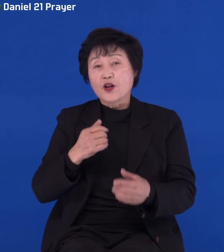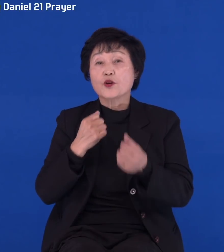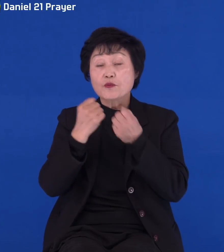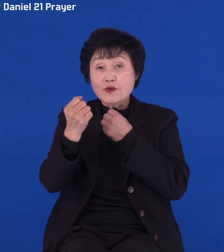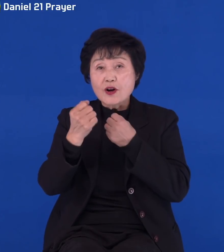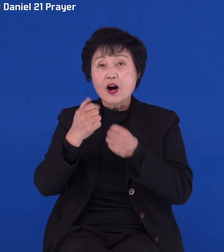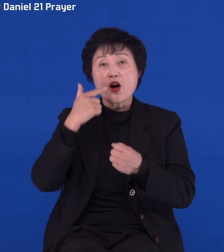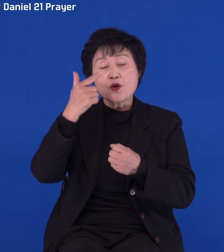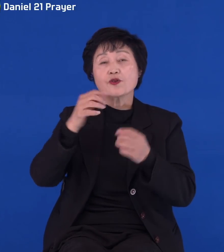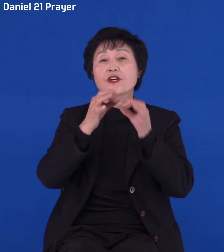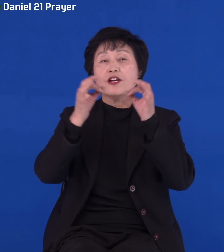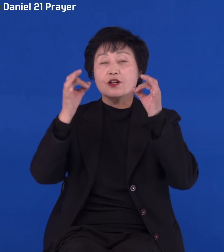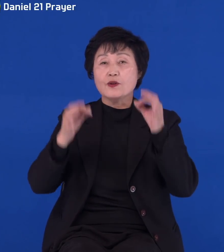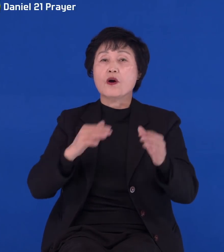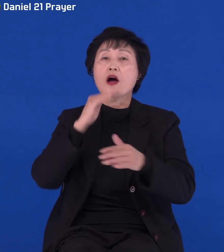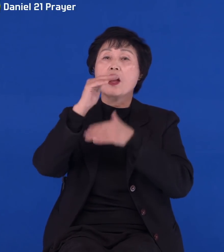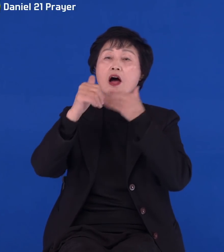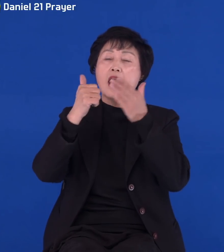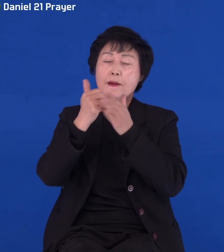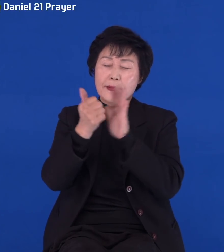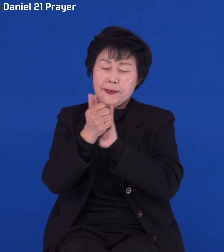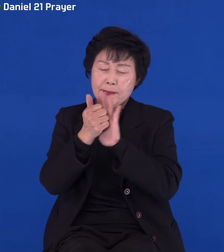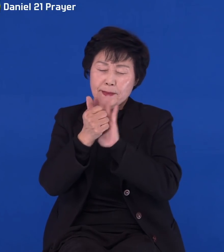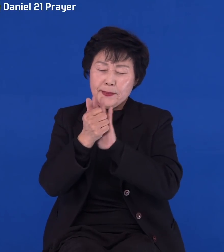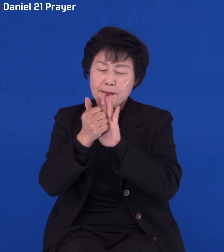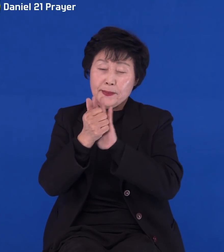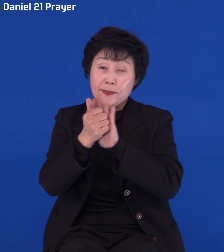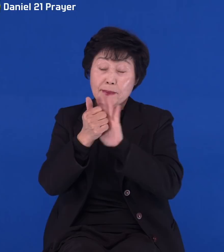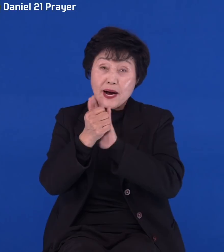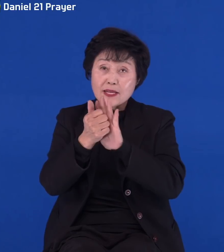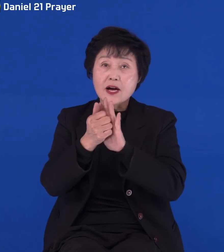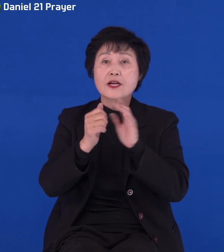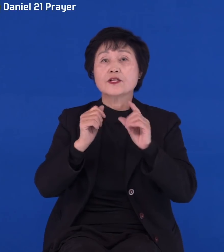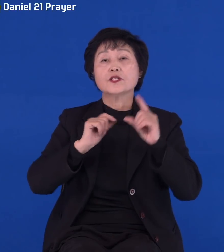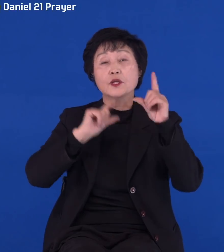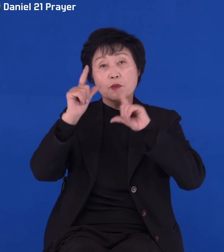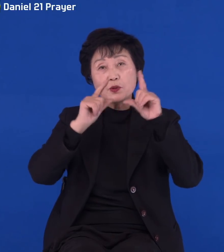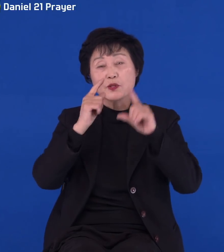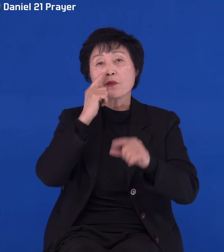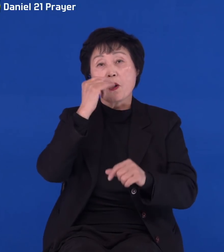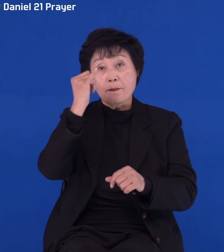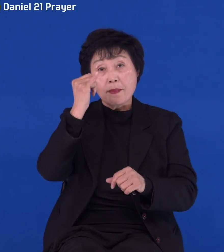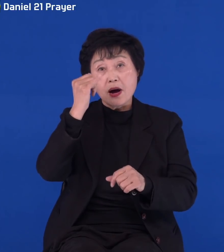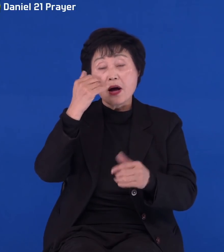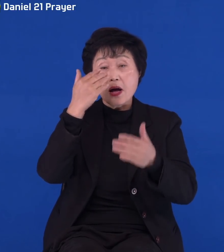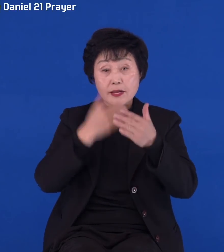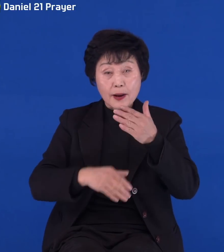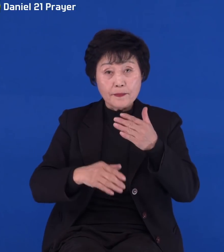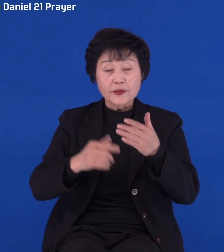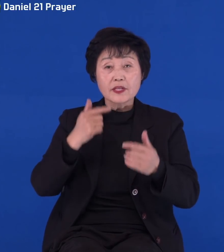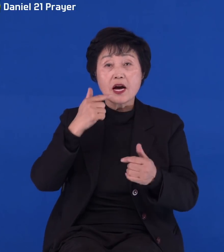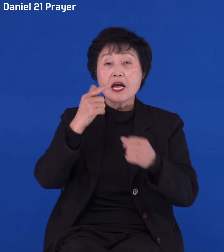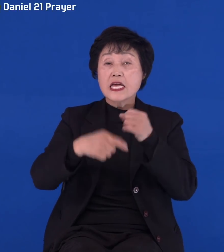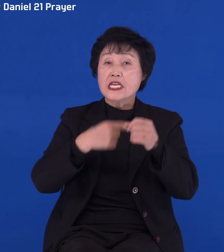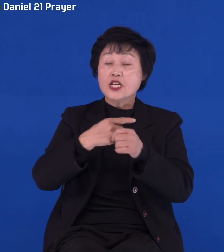병원에서 아버지와 함께 지내시며 사랑과 헌신으로 아버지를 섬기시고 나머지 1년 6개월 동안은 70kg 이상 나가시는 아버지를